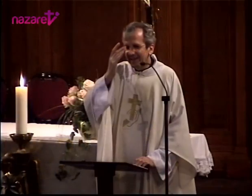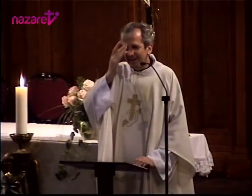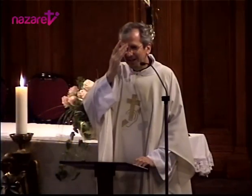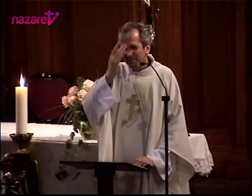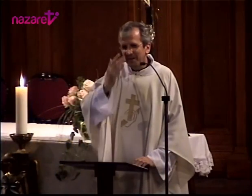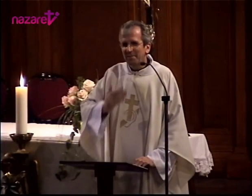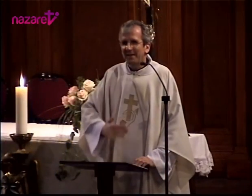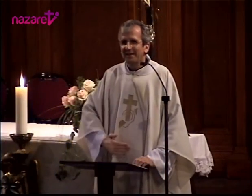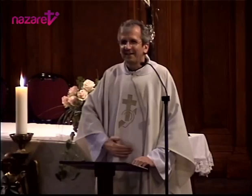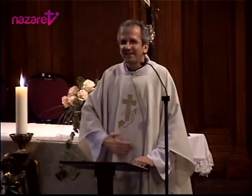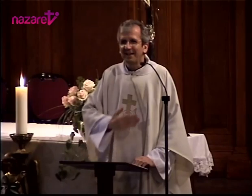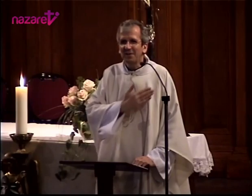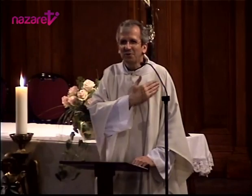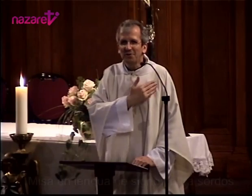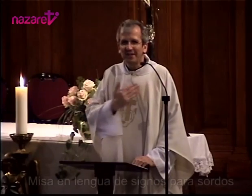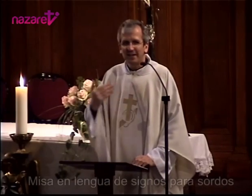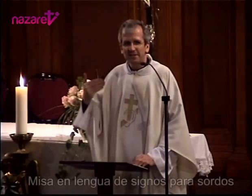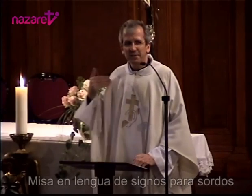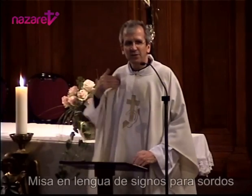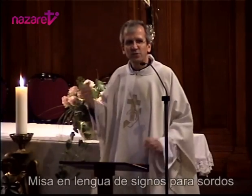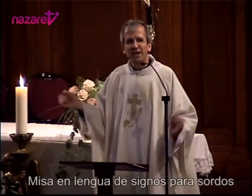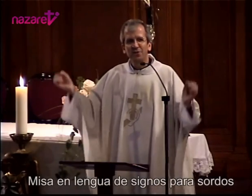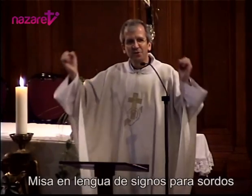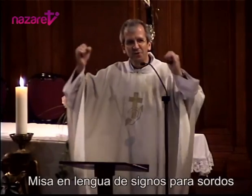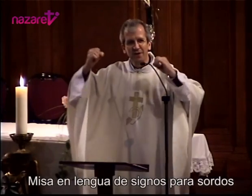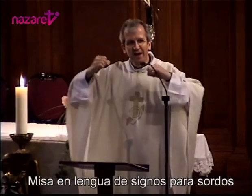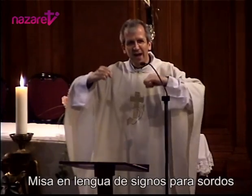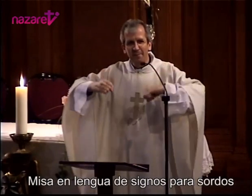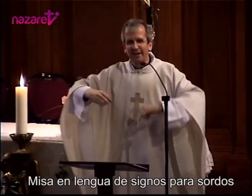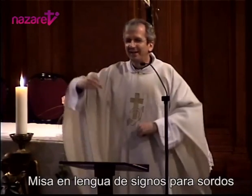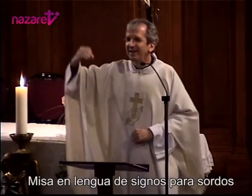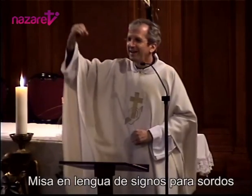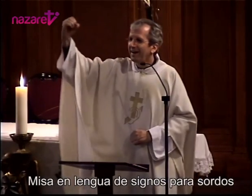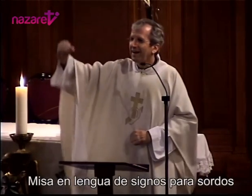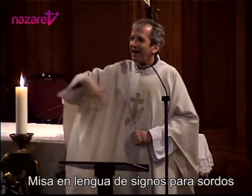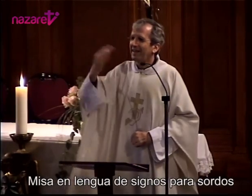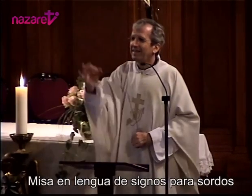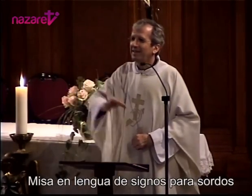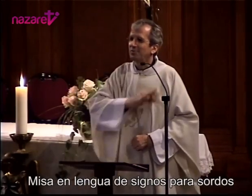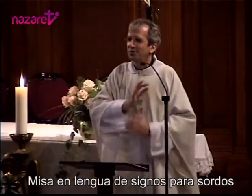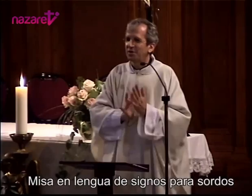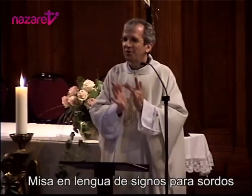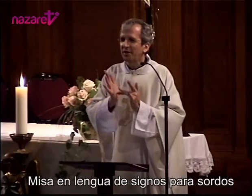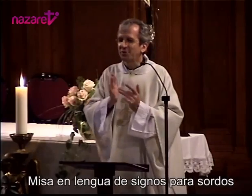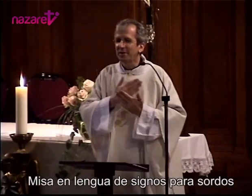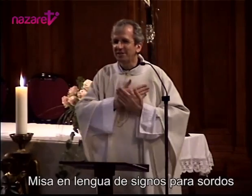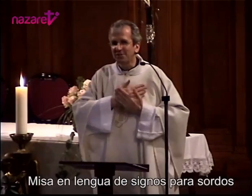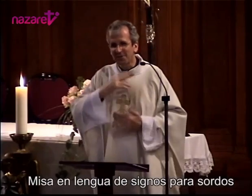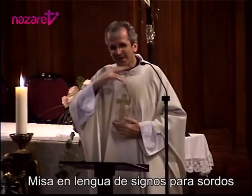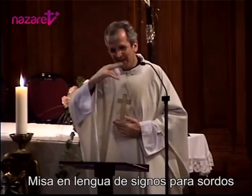En el nombre del Padre, del Hijo y del Espíritu Santo. Amén. Amén. La gracia de nuestro Señor Jesucristo, el